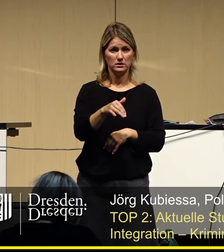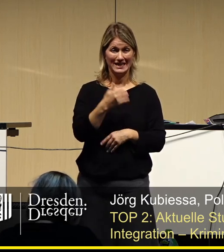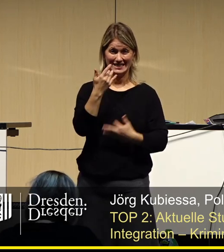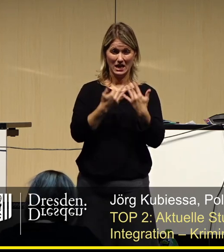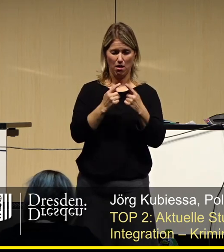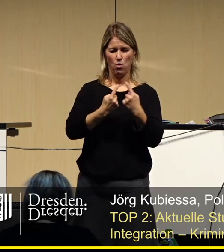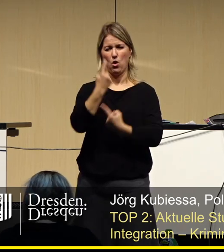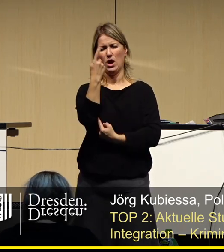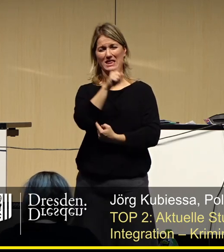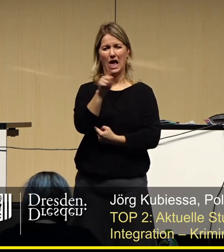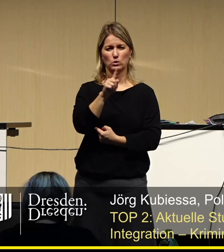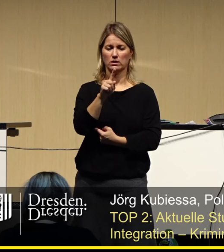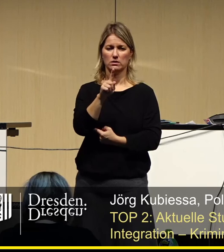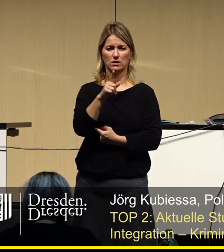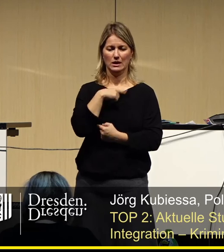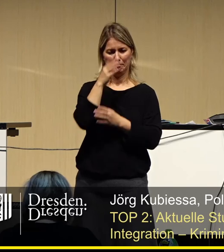Perspektive.